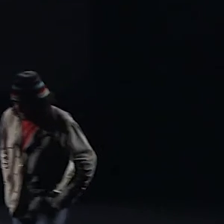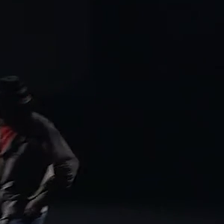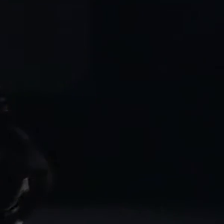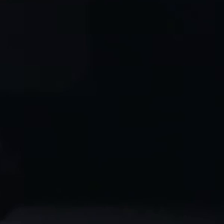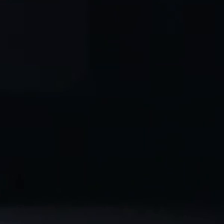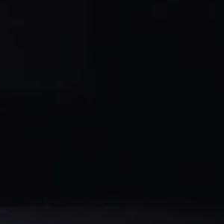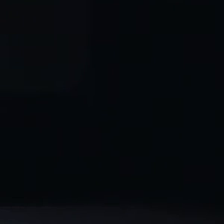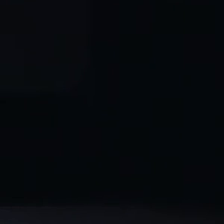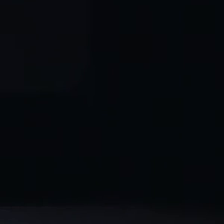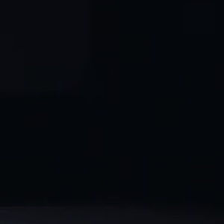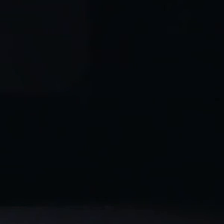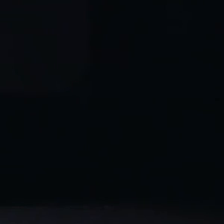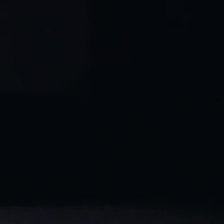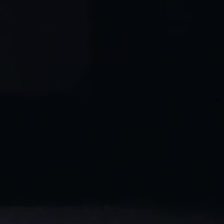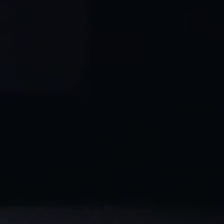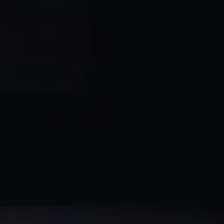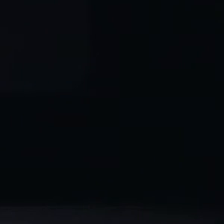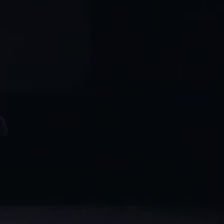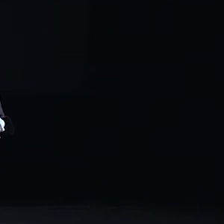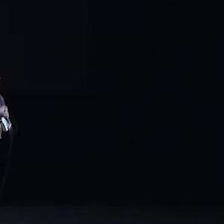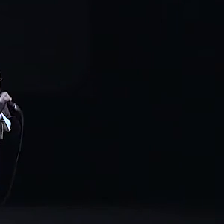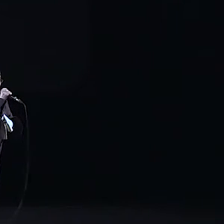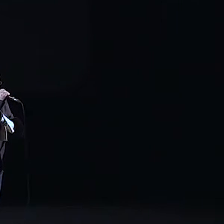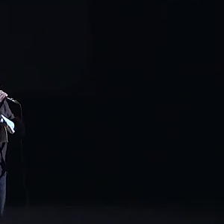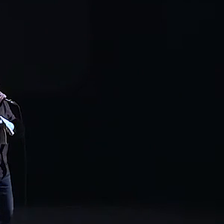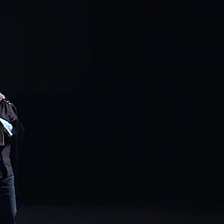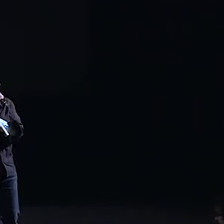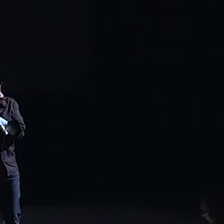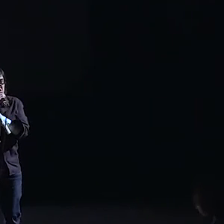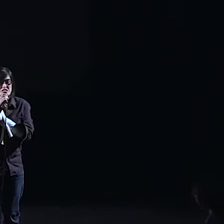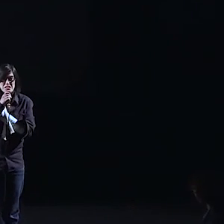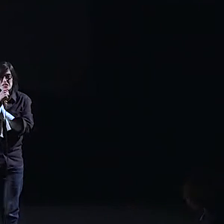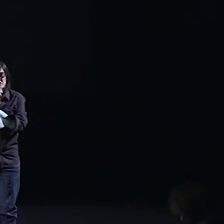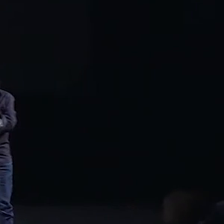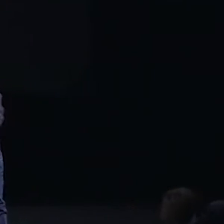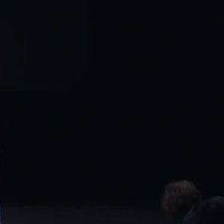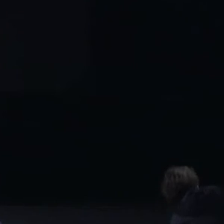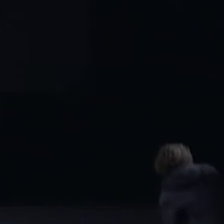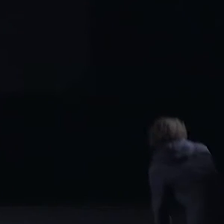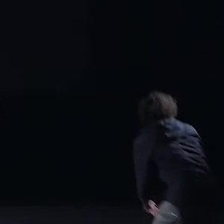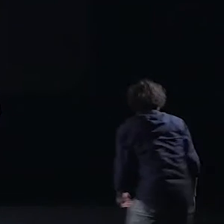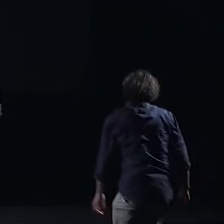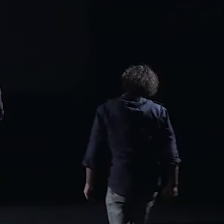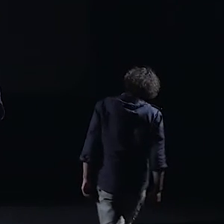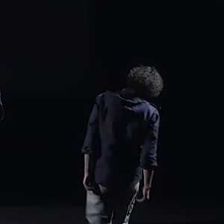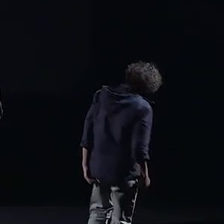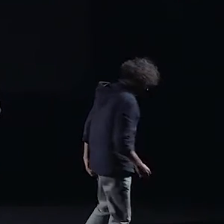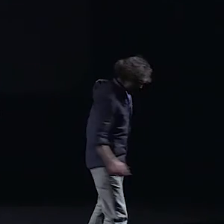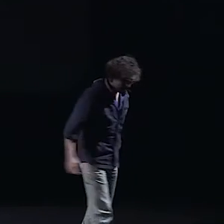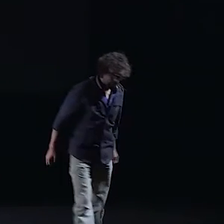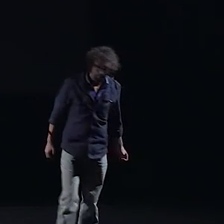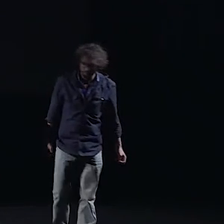tu rêverais de vivre, toi? C'est les gens s'organisent eux-mêmes, etc. C'est compliqué ça. Est-ce que j'ai envie de vivre dans un état pas